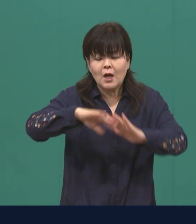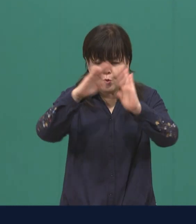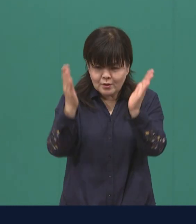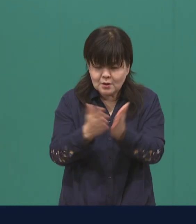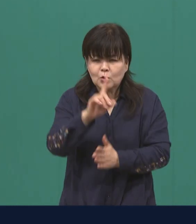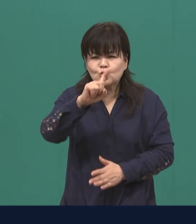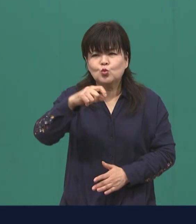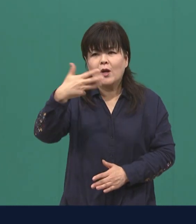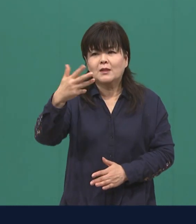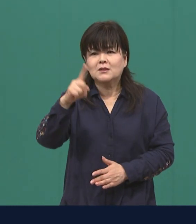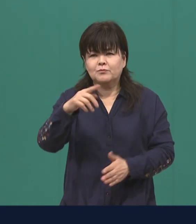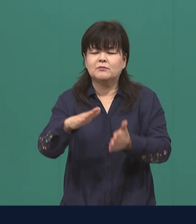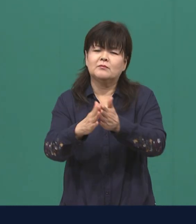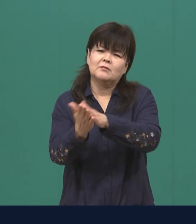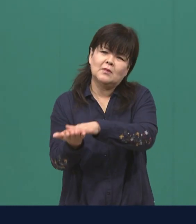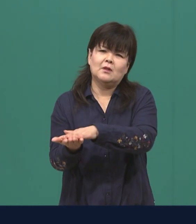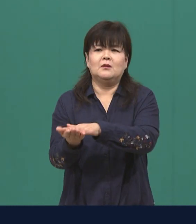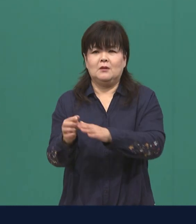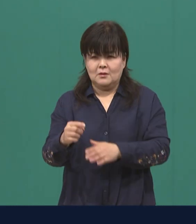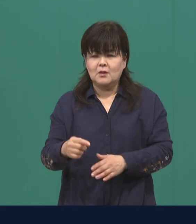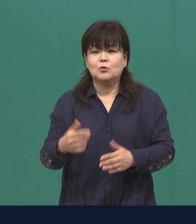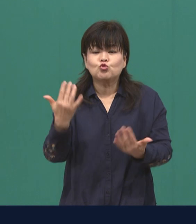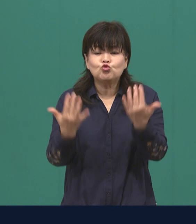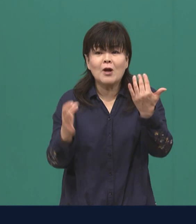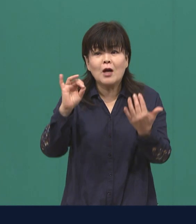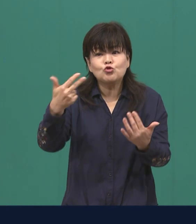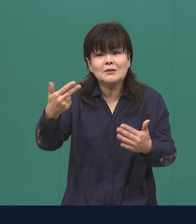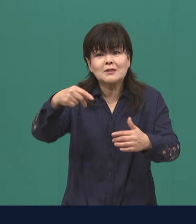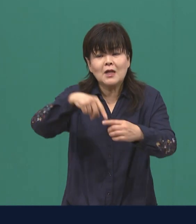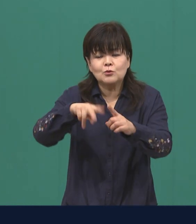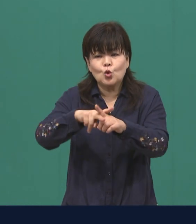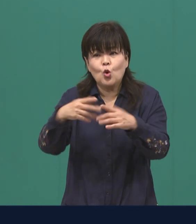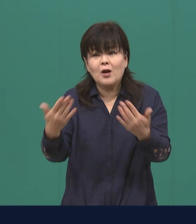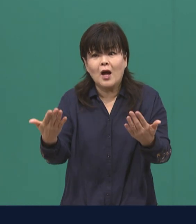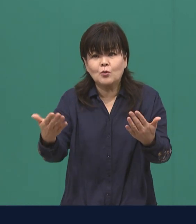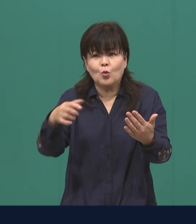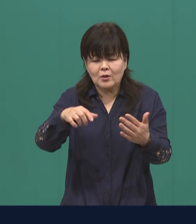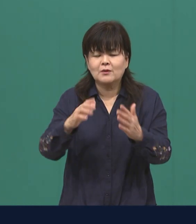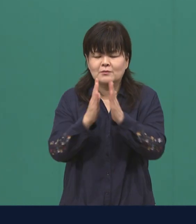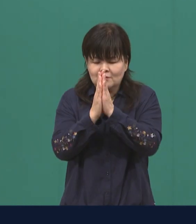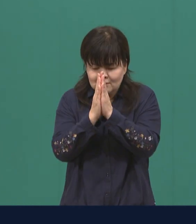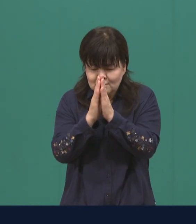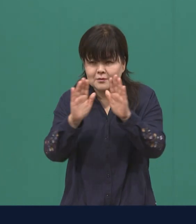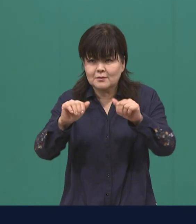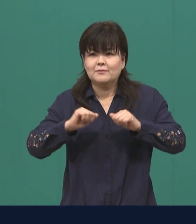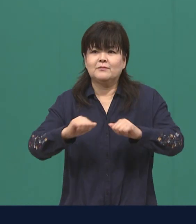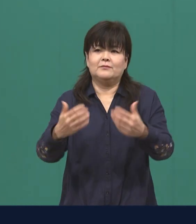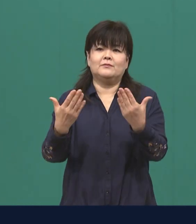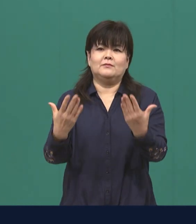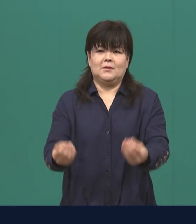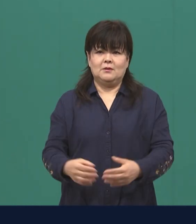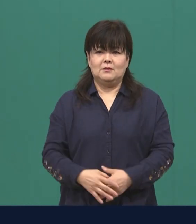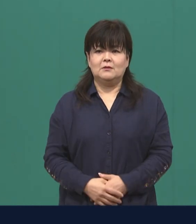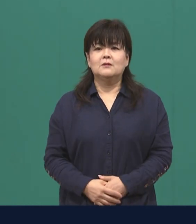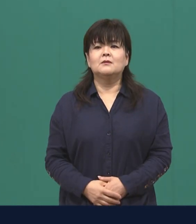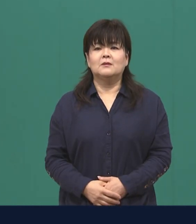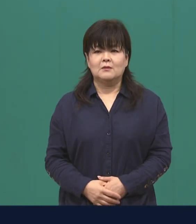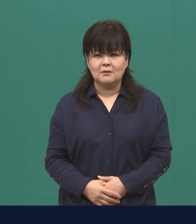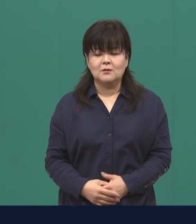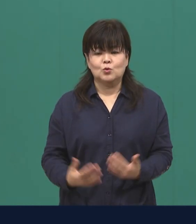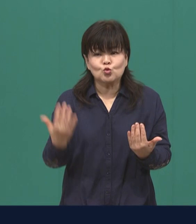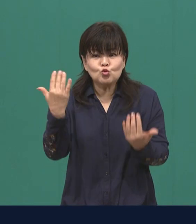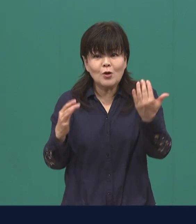児童・教師合わせて18人が亡くなった草津市内の小学校で慰霊式が営まれました